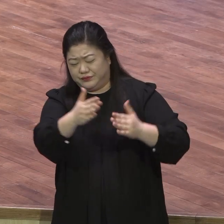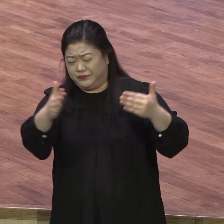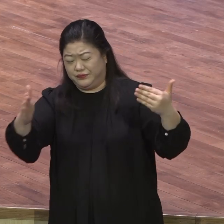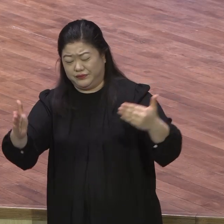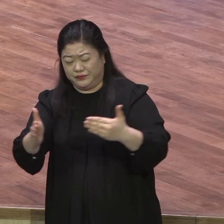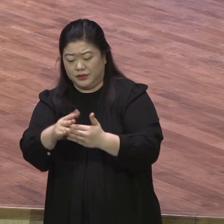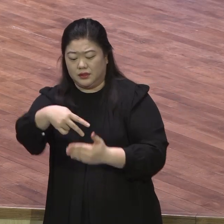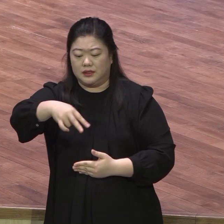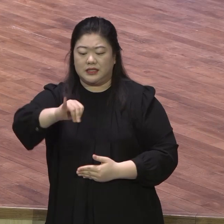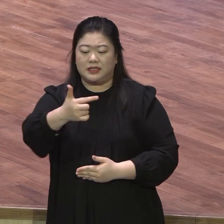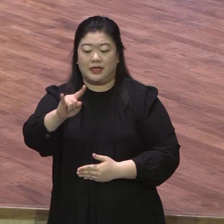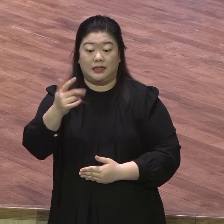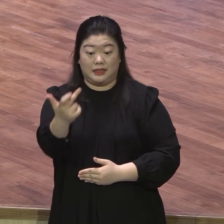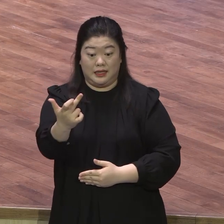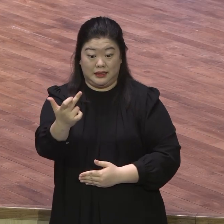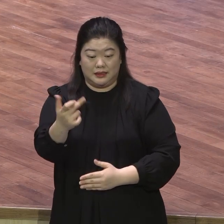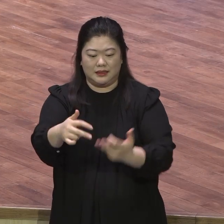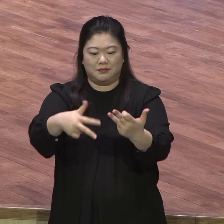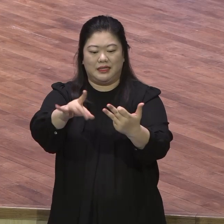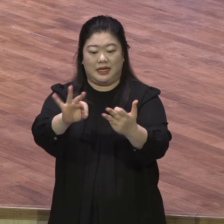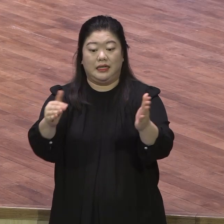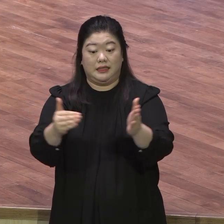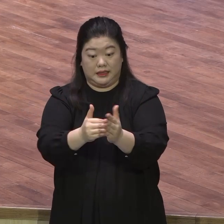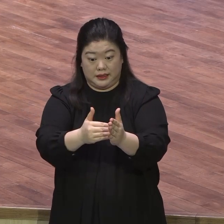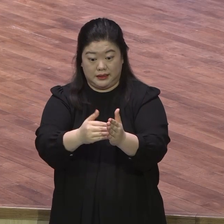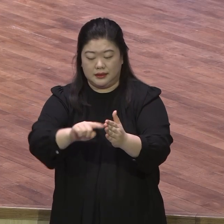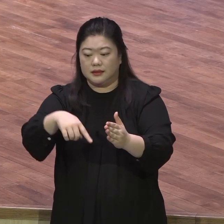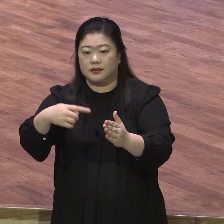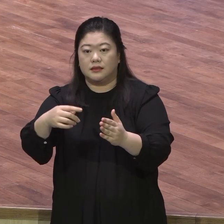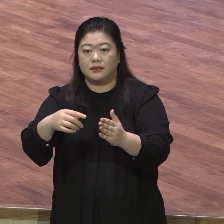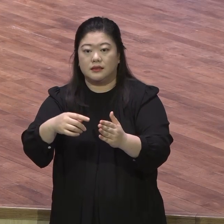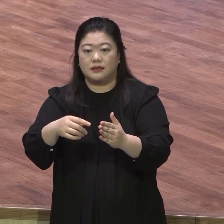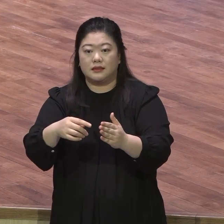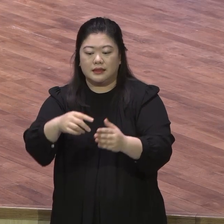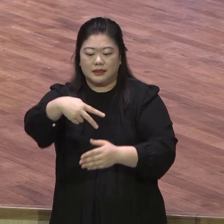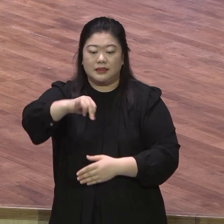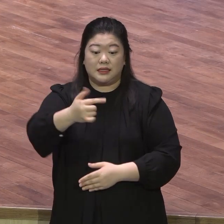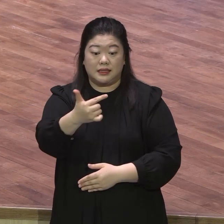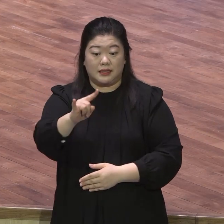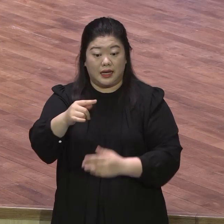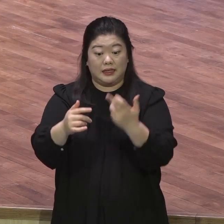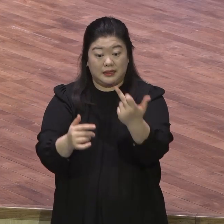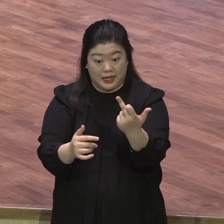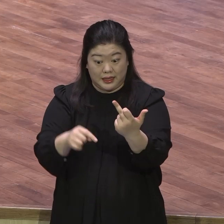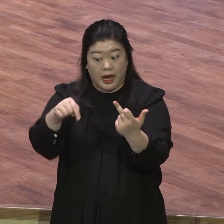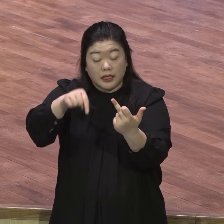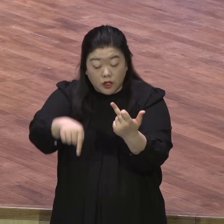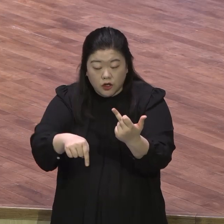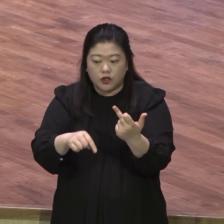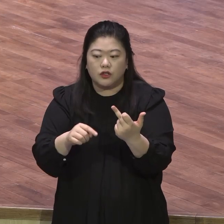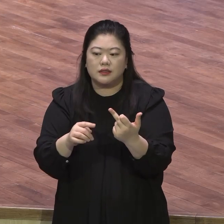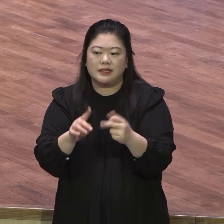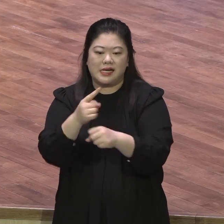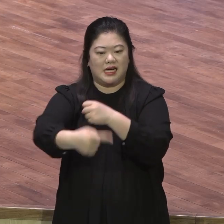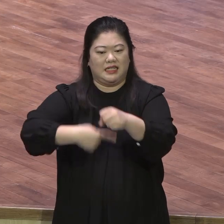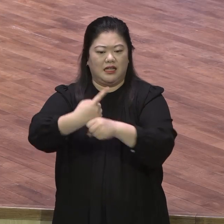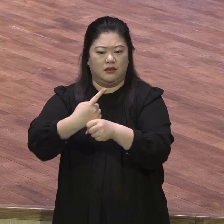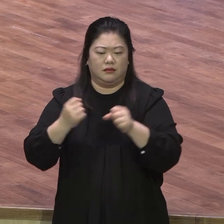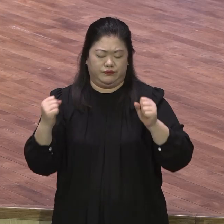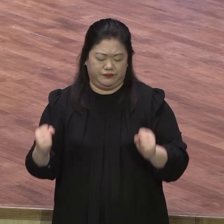둘째 부분은 19장부터 40장까지인데 신하상 기술계에서 약 1년간 머물면서 율법을